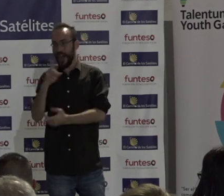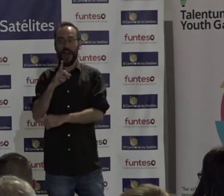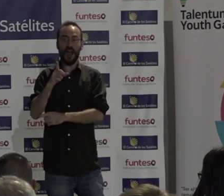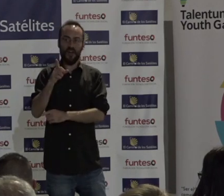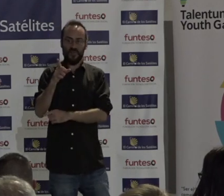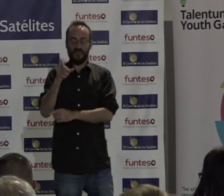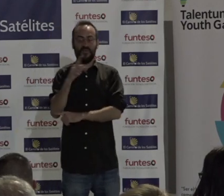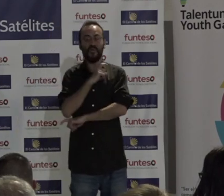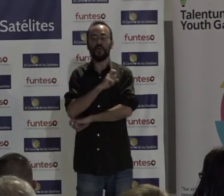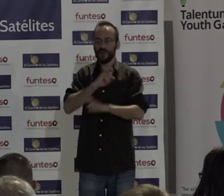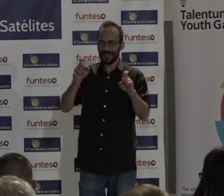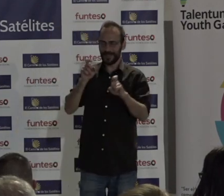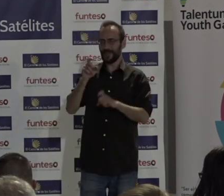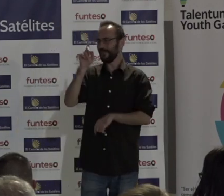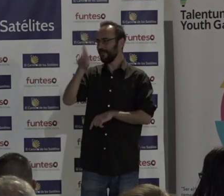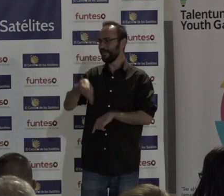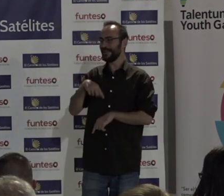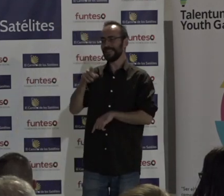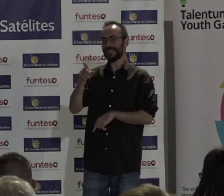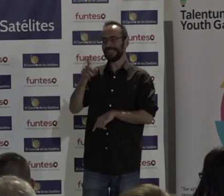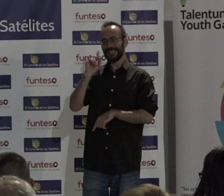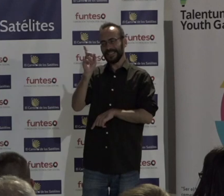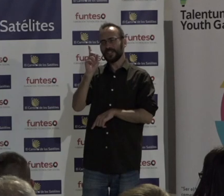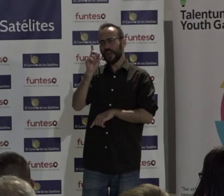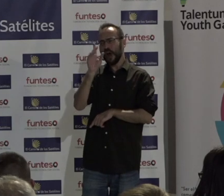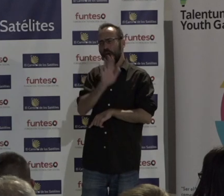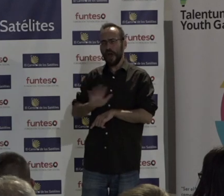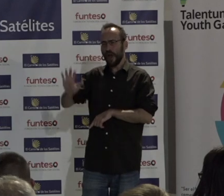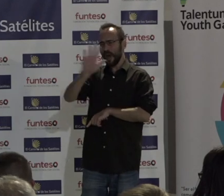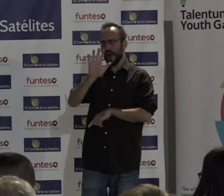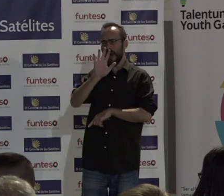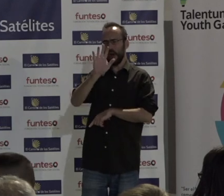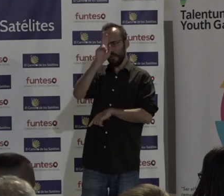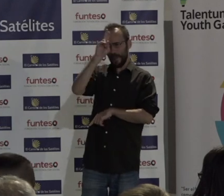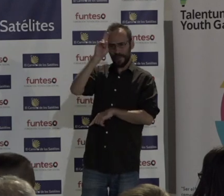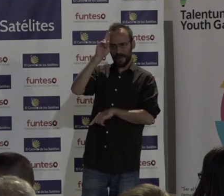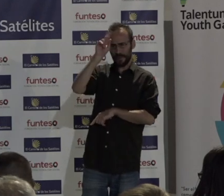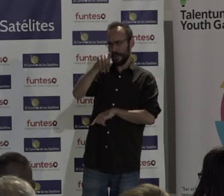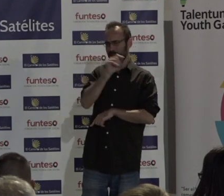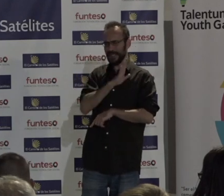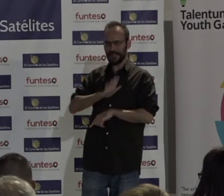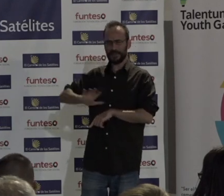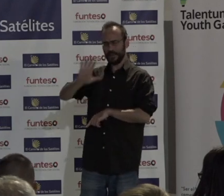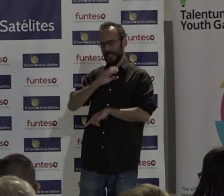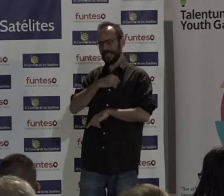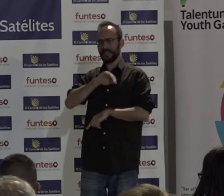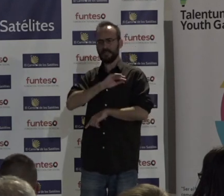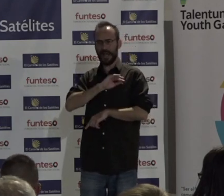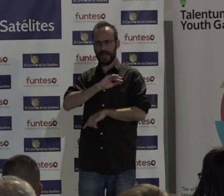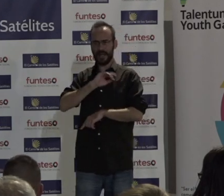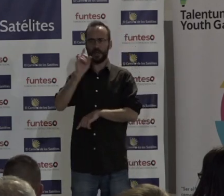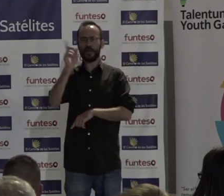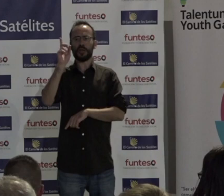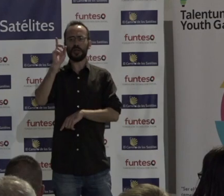Galicia, aunque Talentum Youth no solo está en, como habéis visto, no solo está en Galicia, sino en muchas partes de España y también tiene